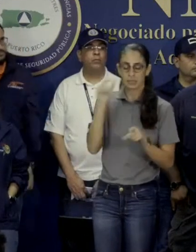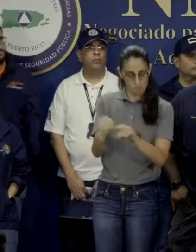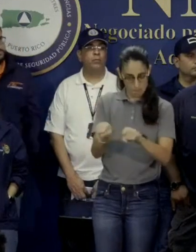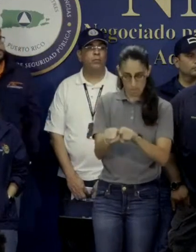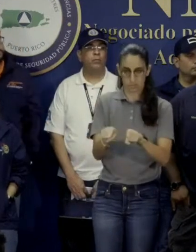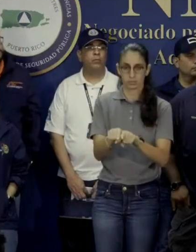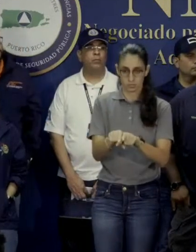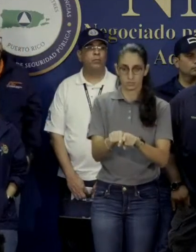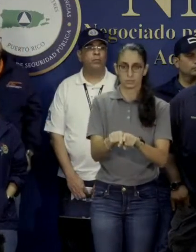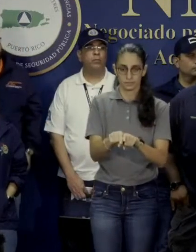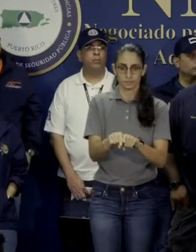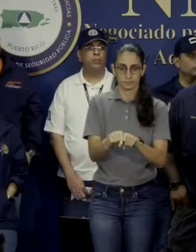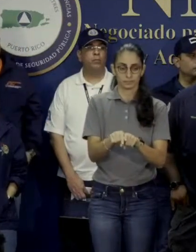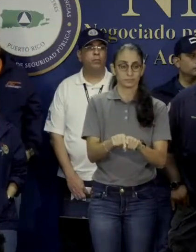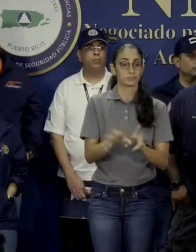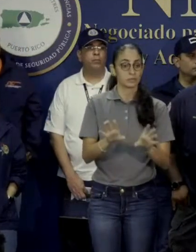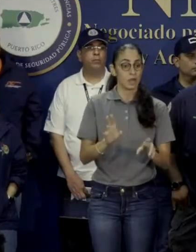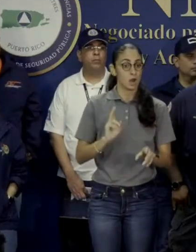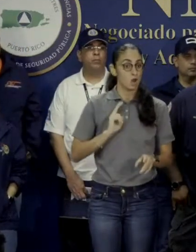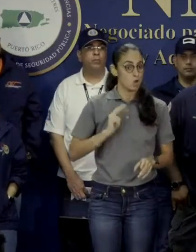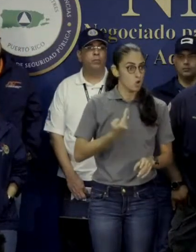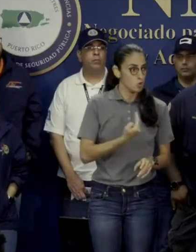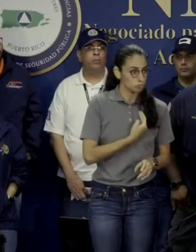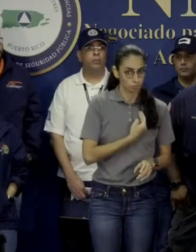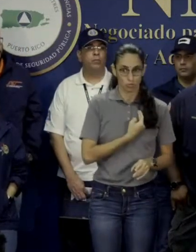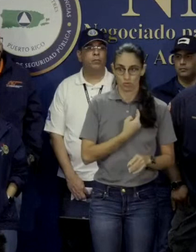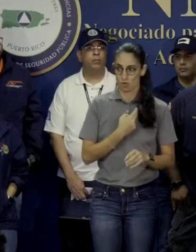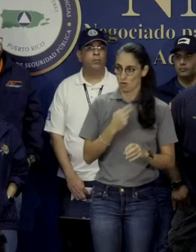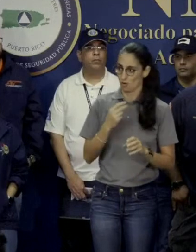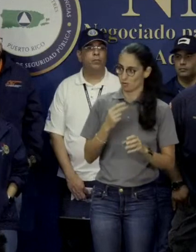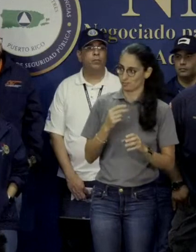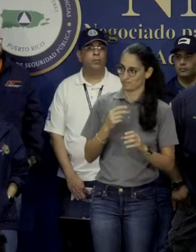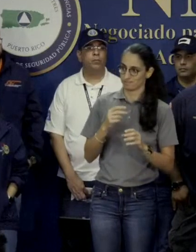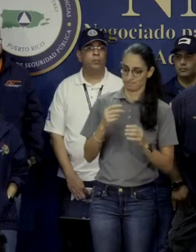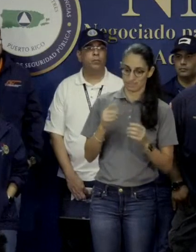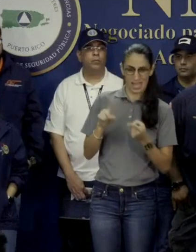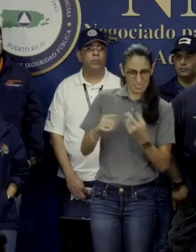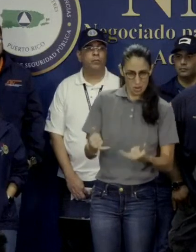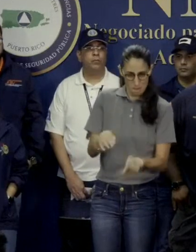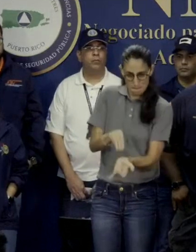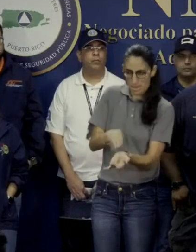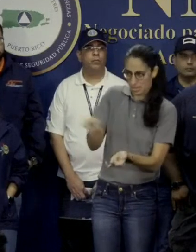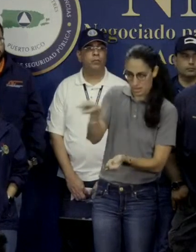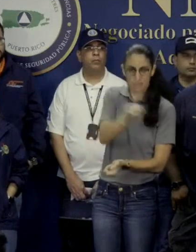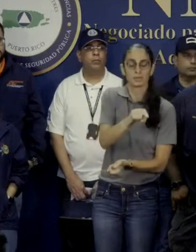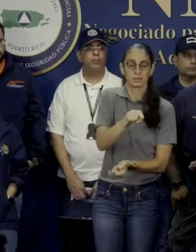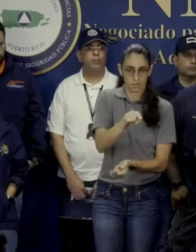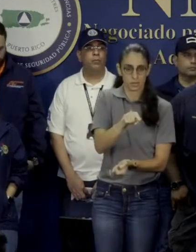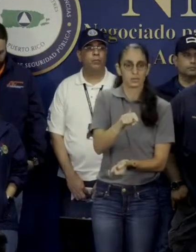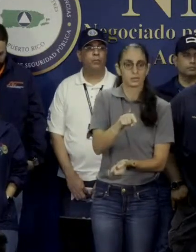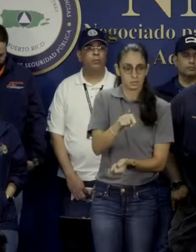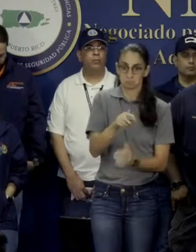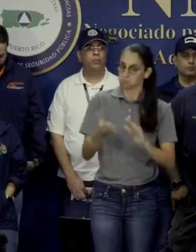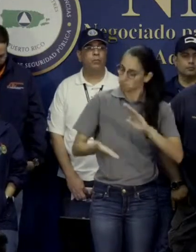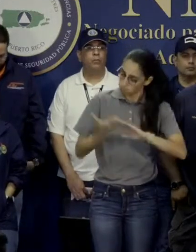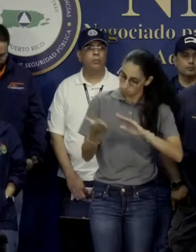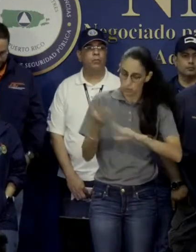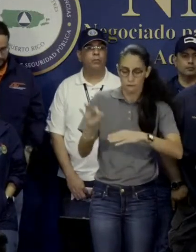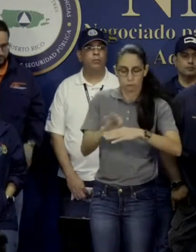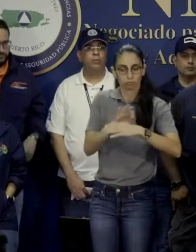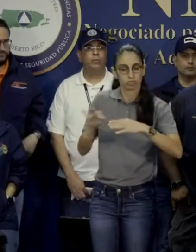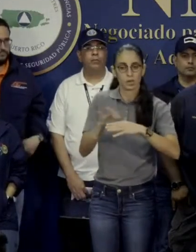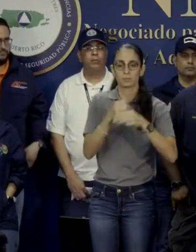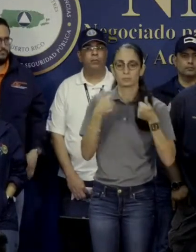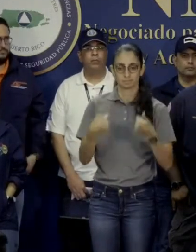en términos de nuestras facilidades médicas, hasta el momento tengo que decir que todo ha estado funcionando como